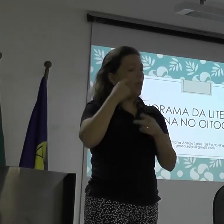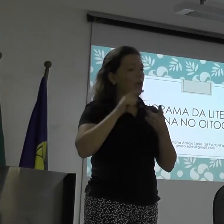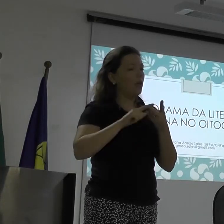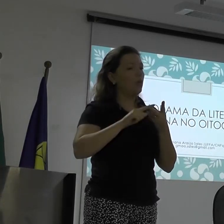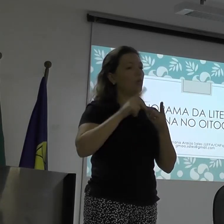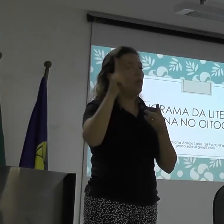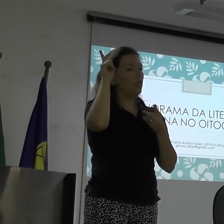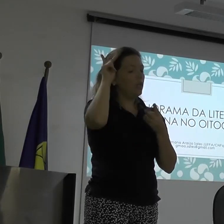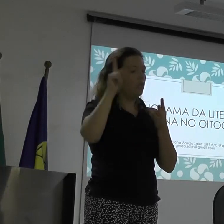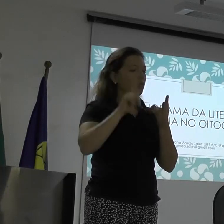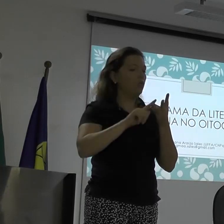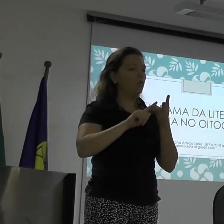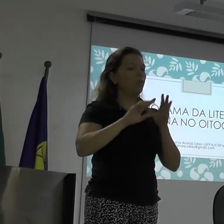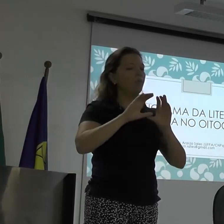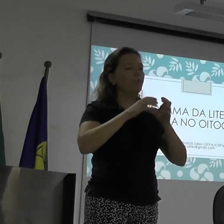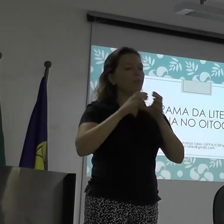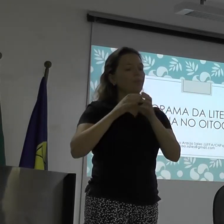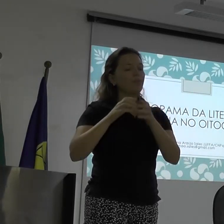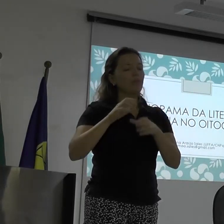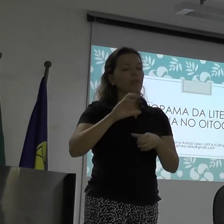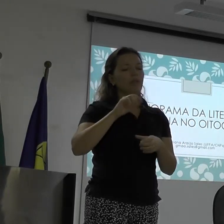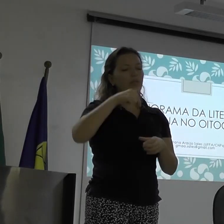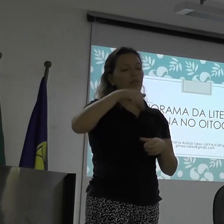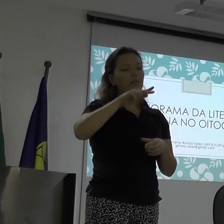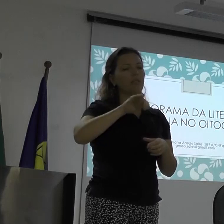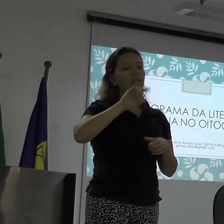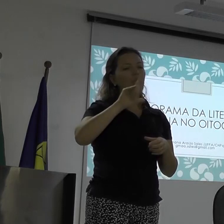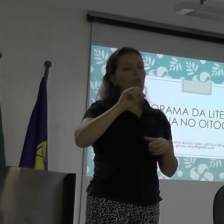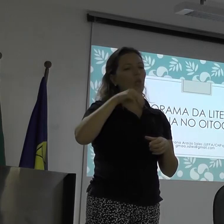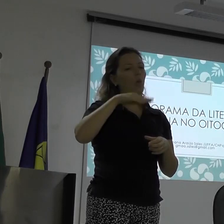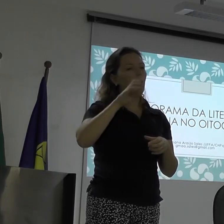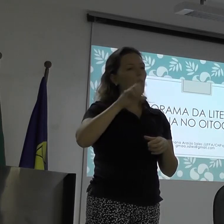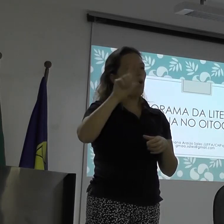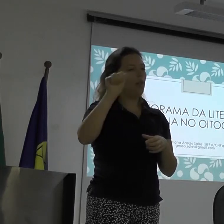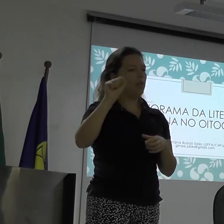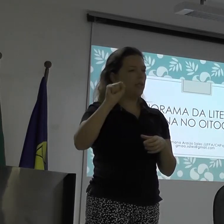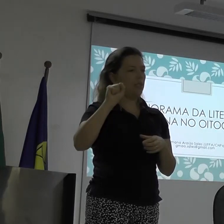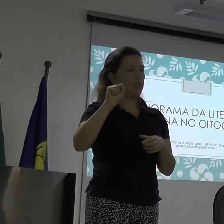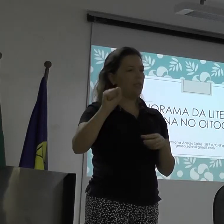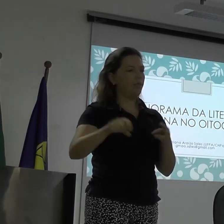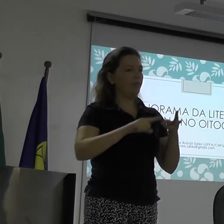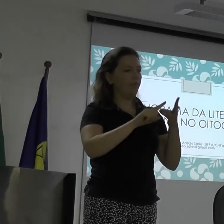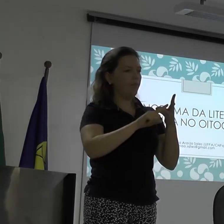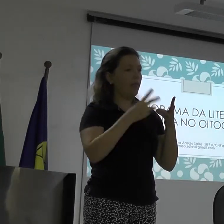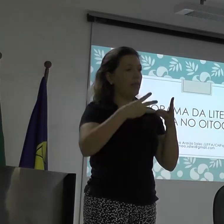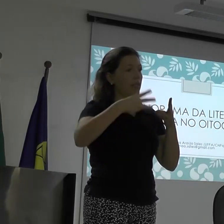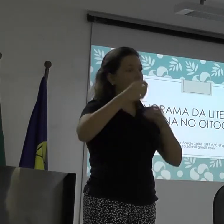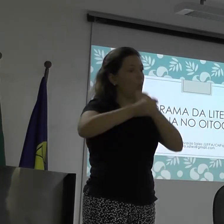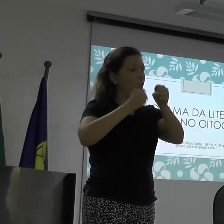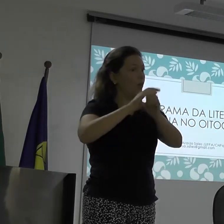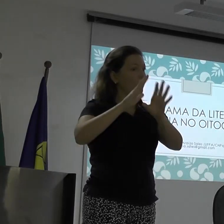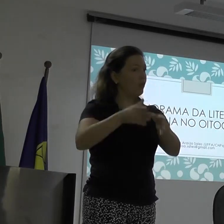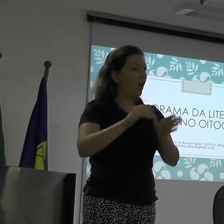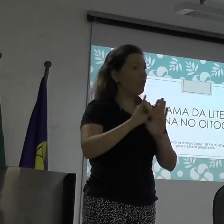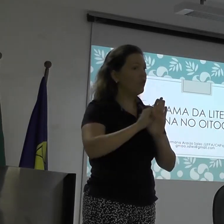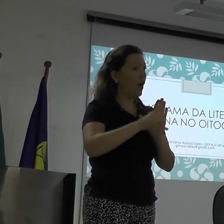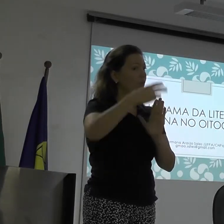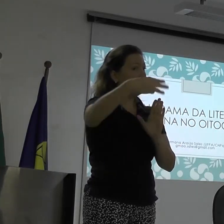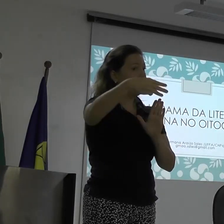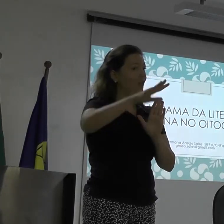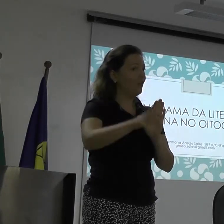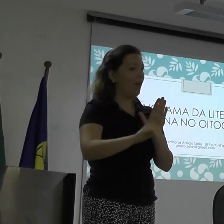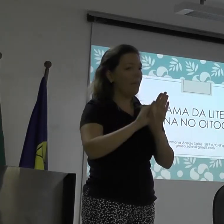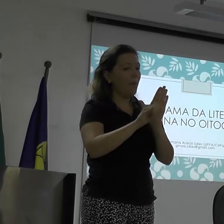quilombolas. Já é o segundo ano que a gente abre e é o terceiro edital, né? vai para o terceiro